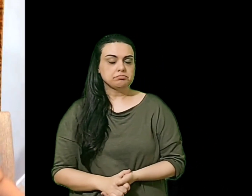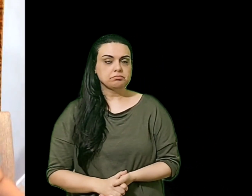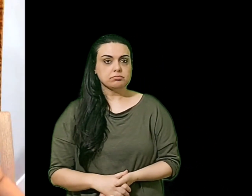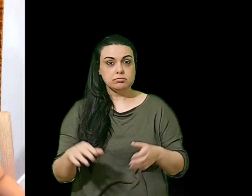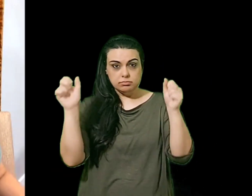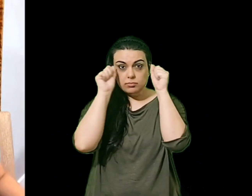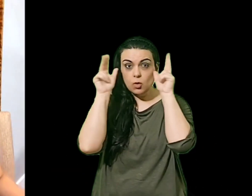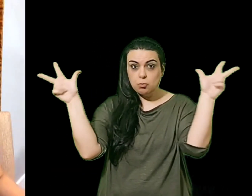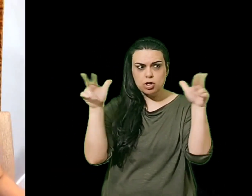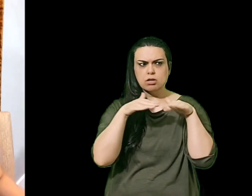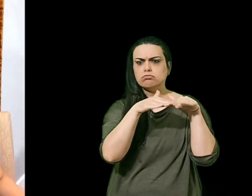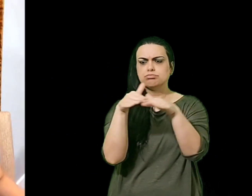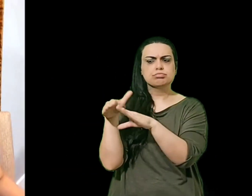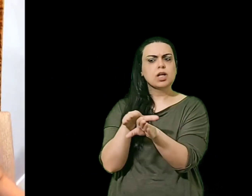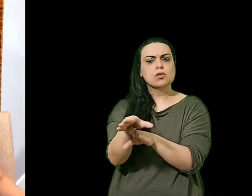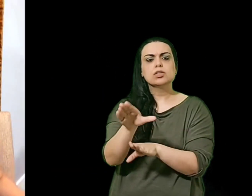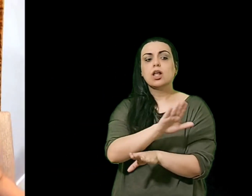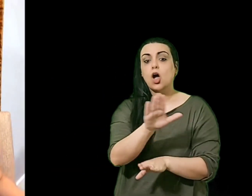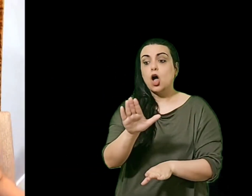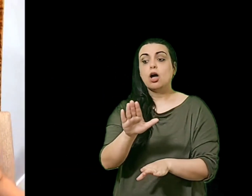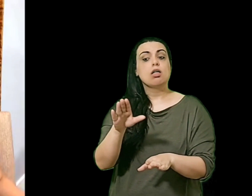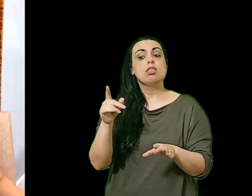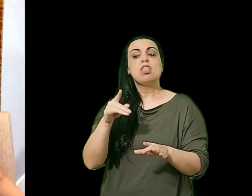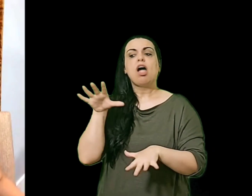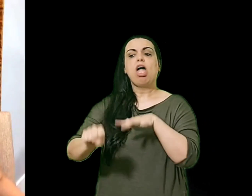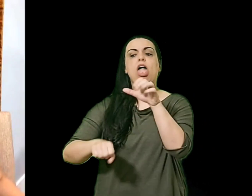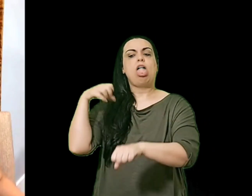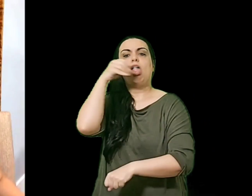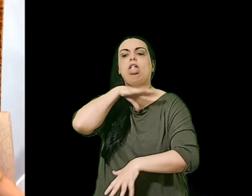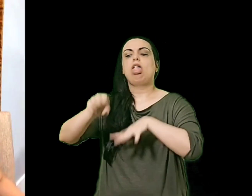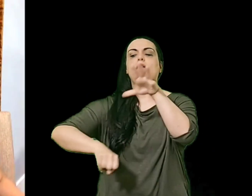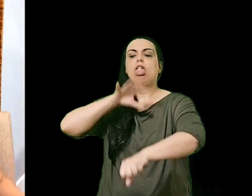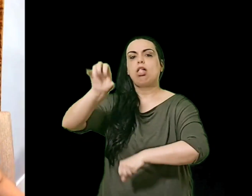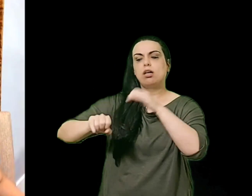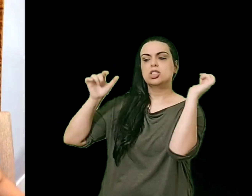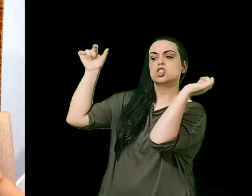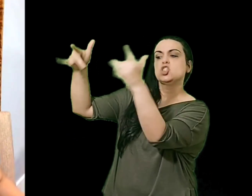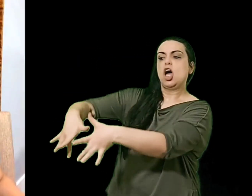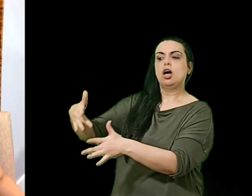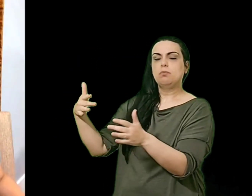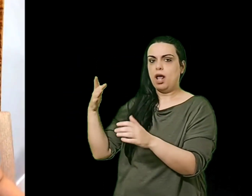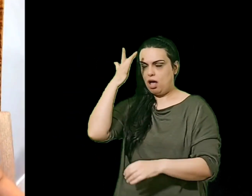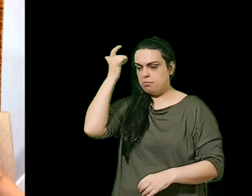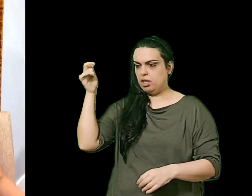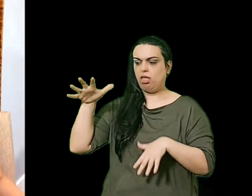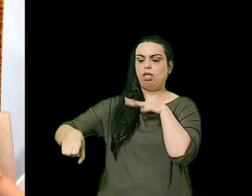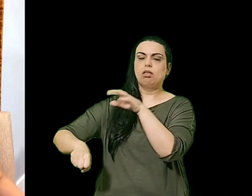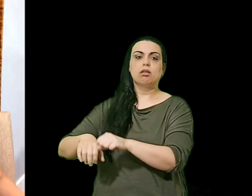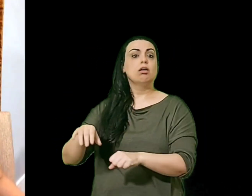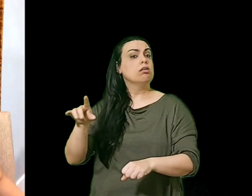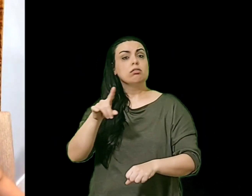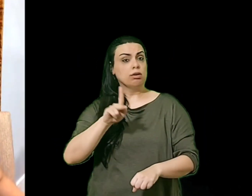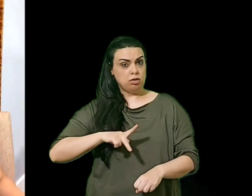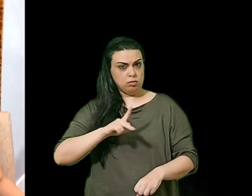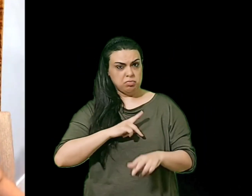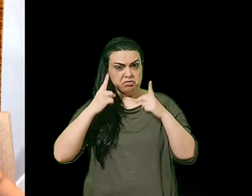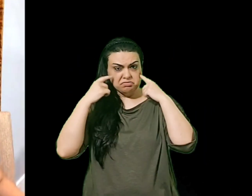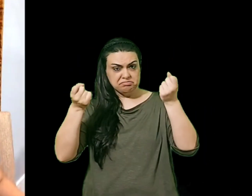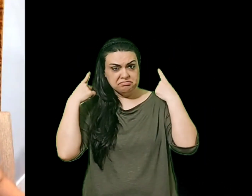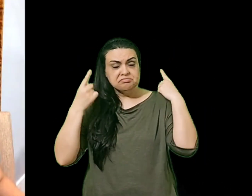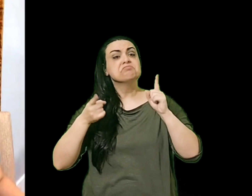necessidade. E disse Moisés que nenhum homem deixe até amanhã. Mesmo assim, eles não